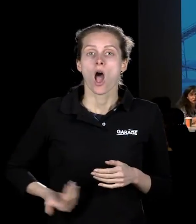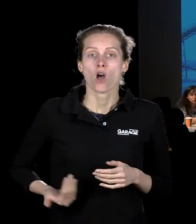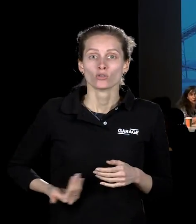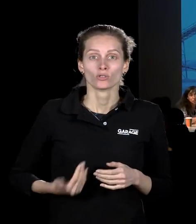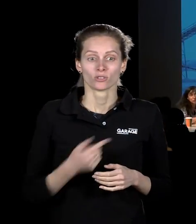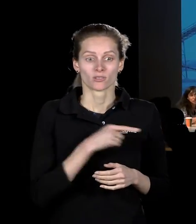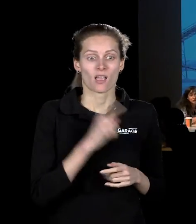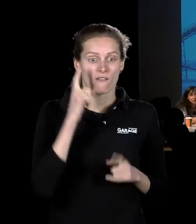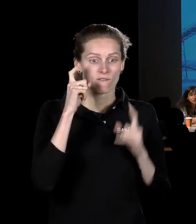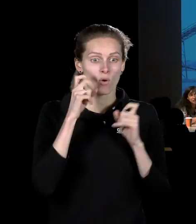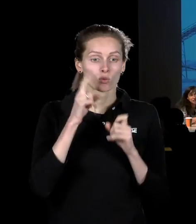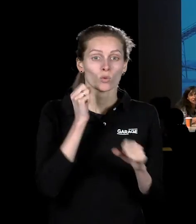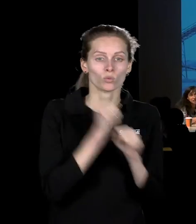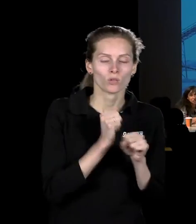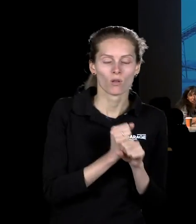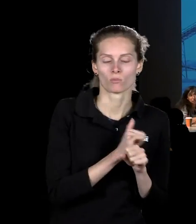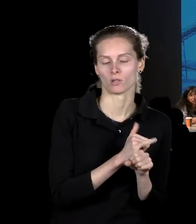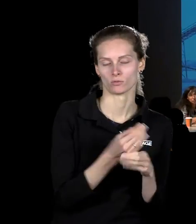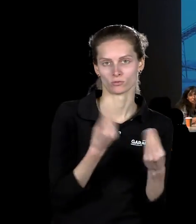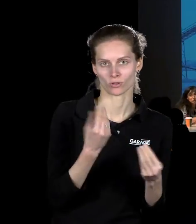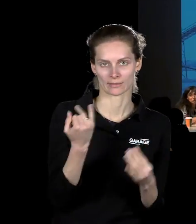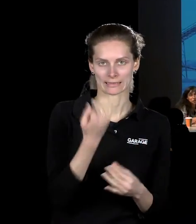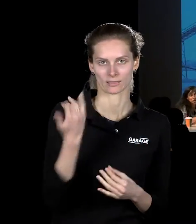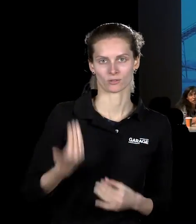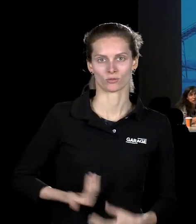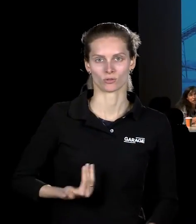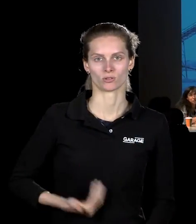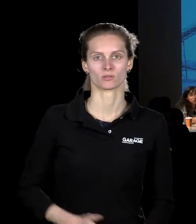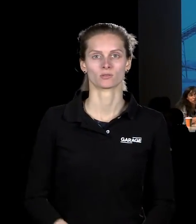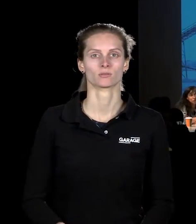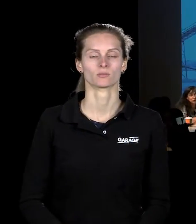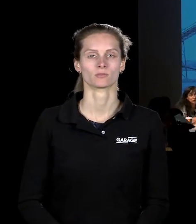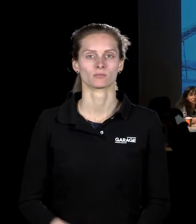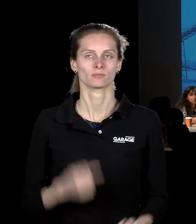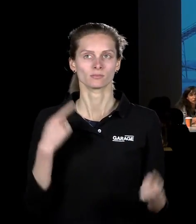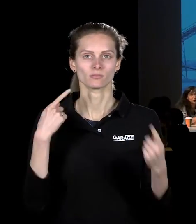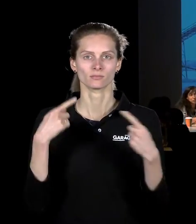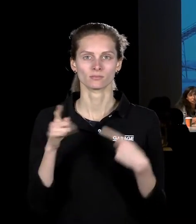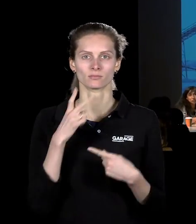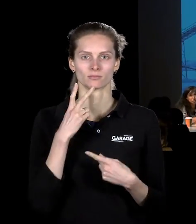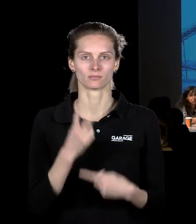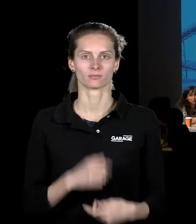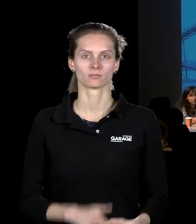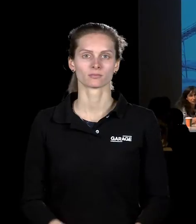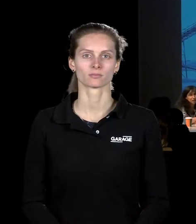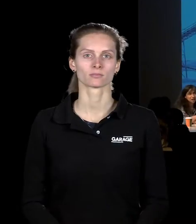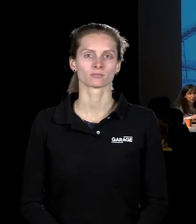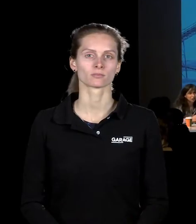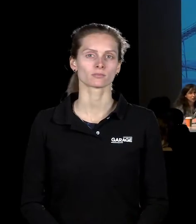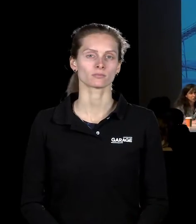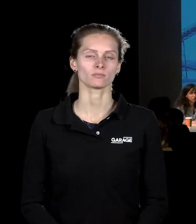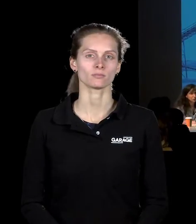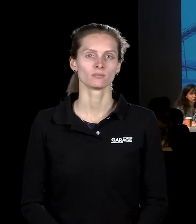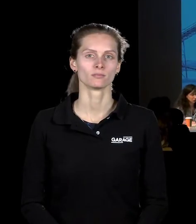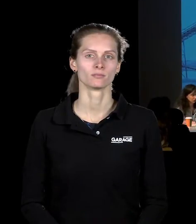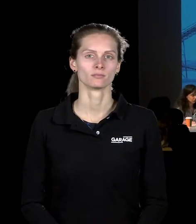эти замечательные люди вели. Такой совершенно приключенческий, в высшей степени нонконформистский. Но